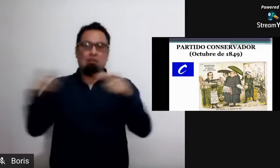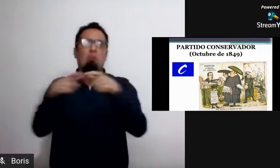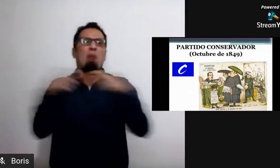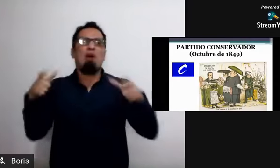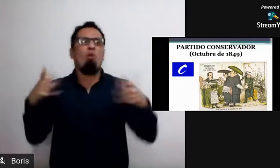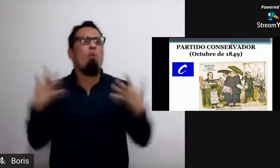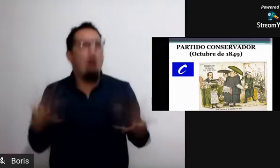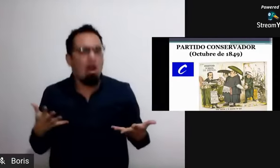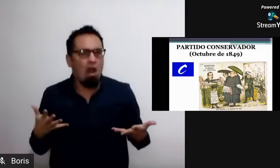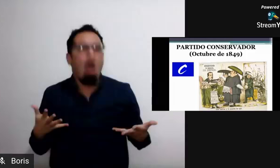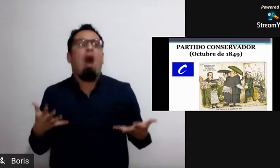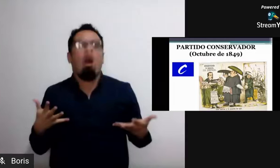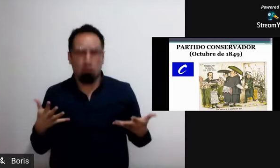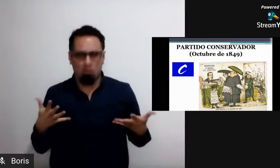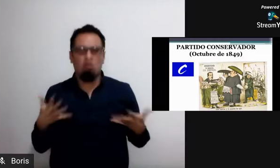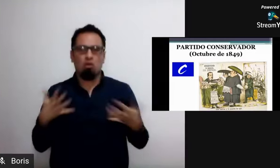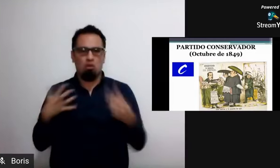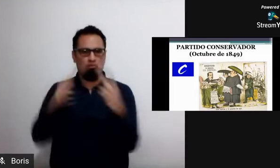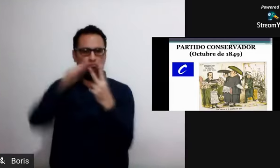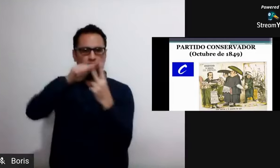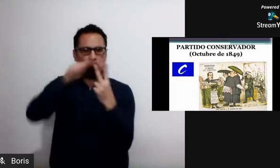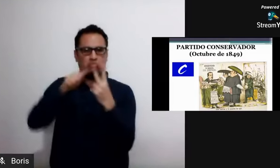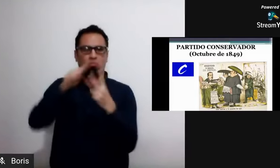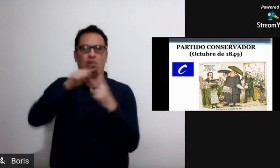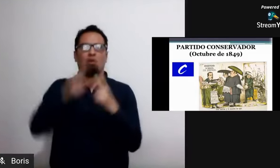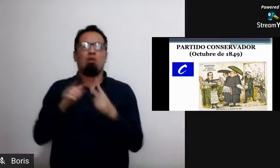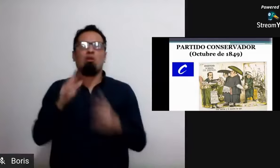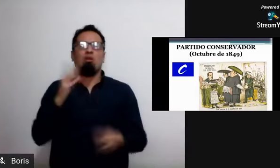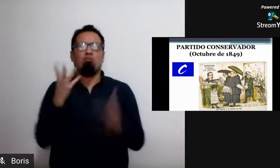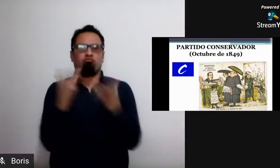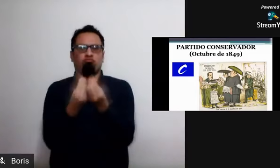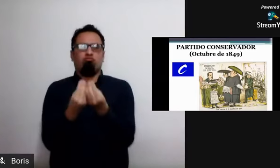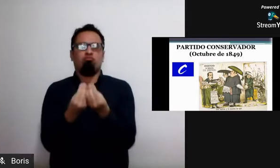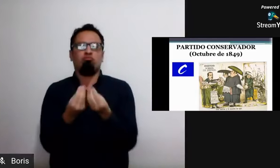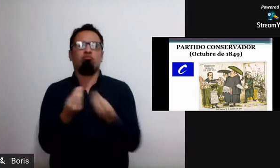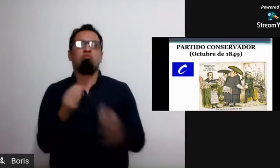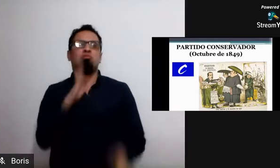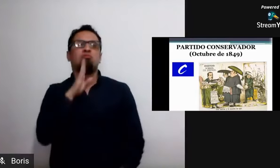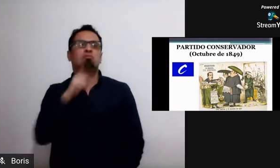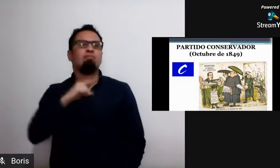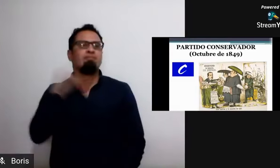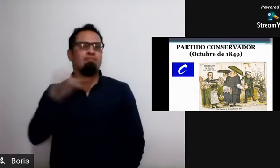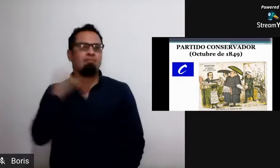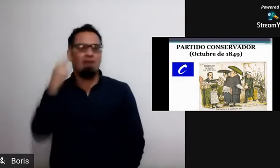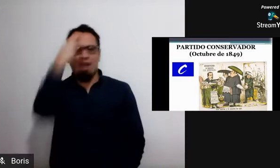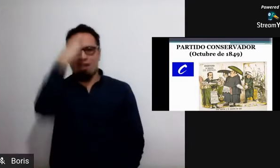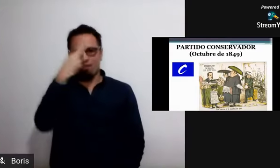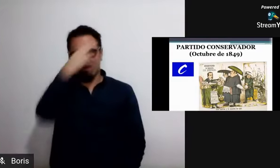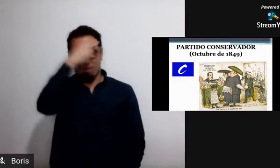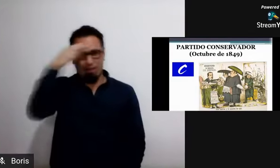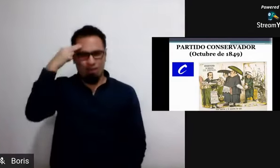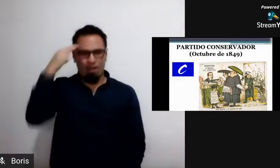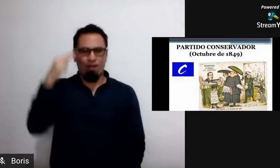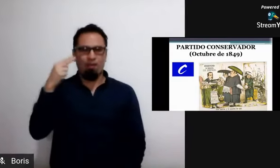Partido Conservador desde sus raíces, lo que promueve es, por un lado,